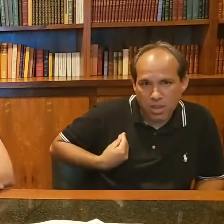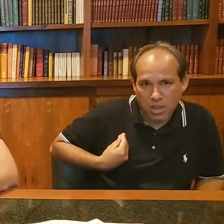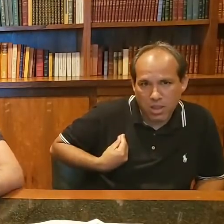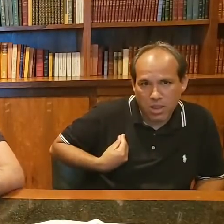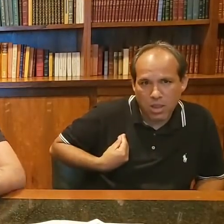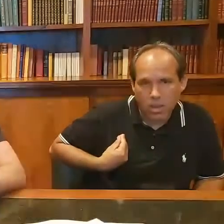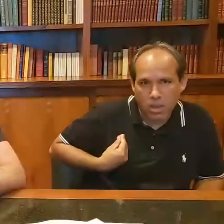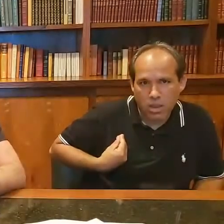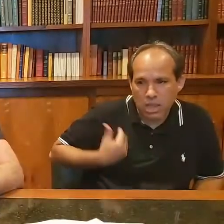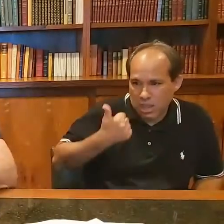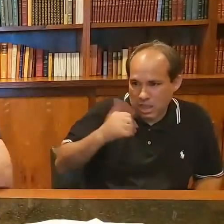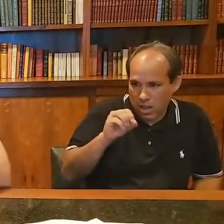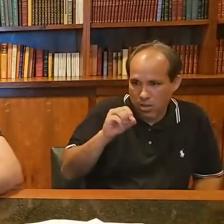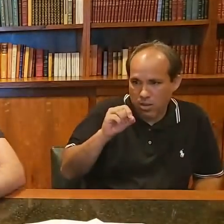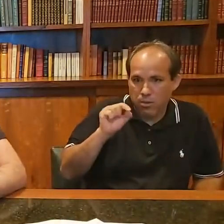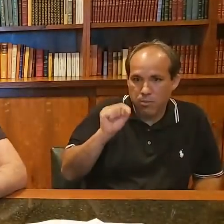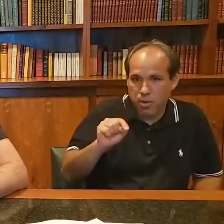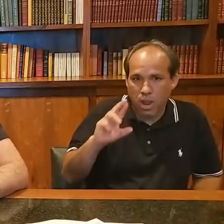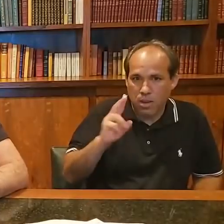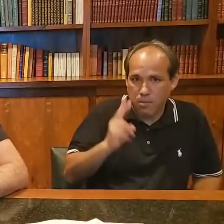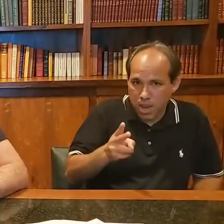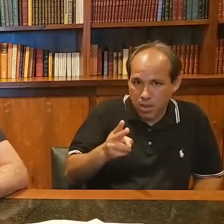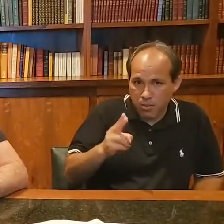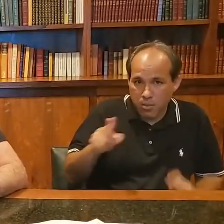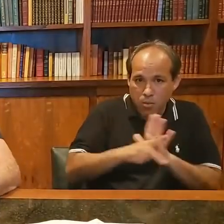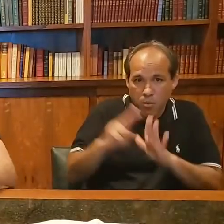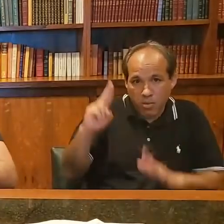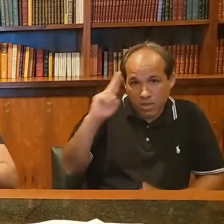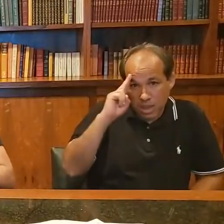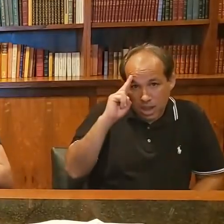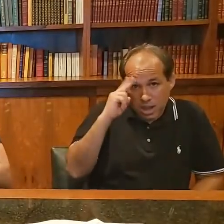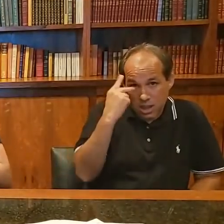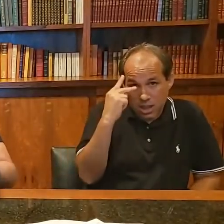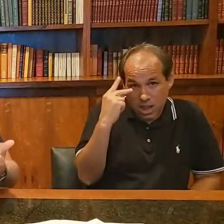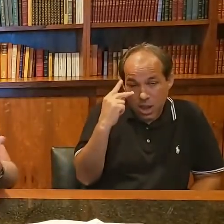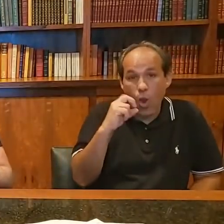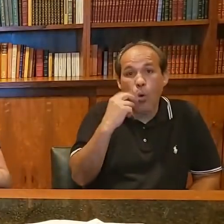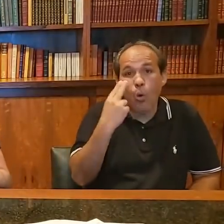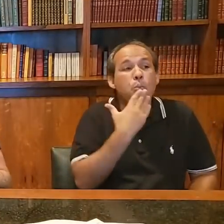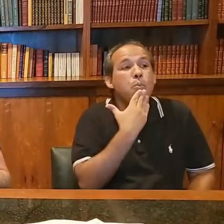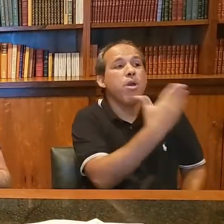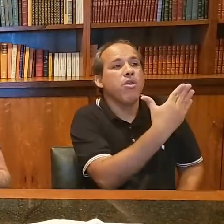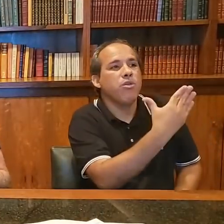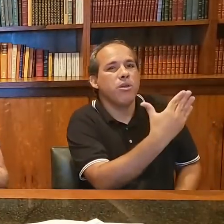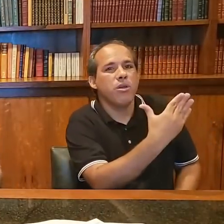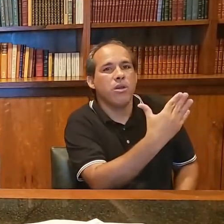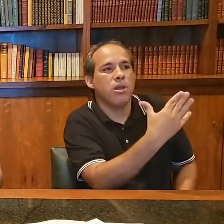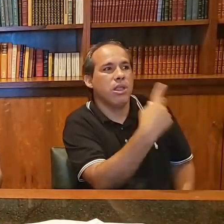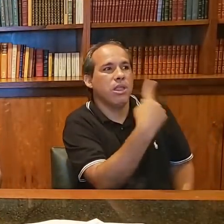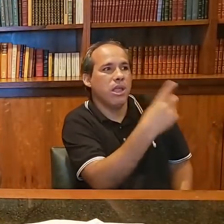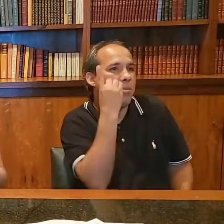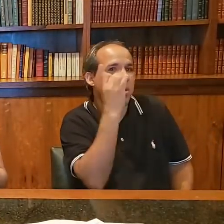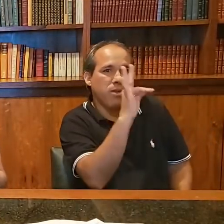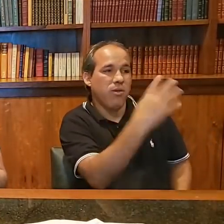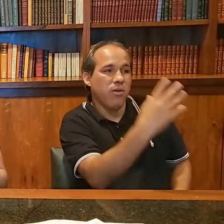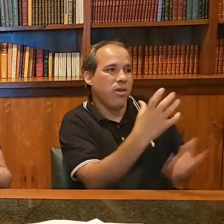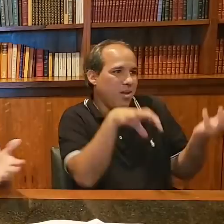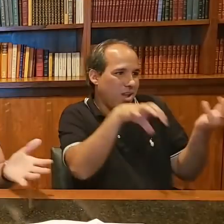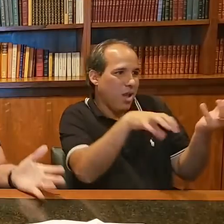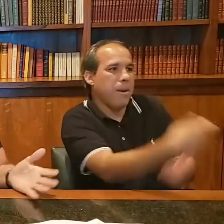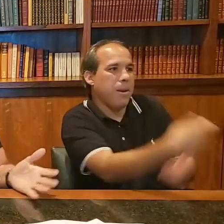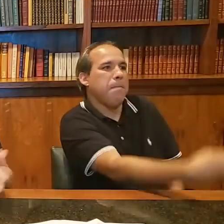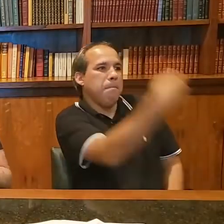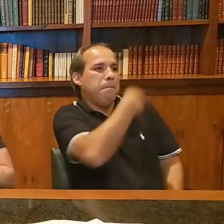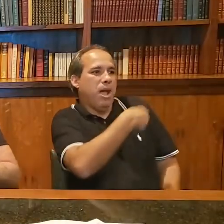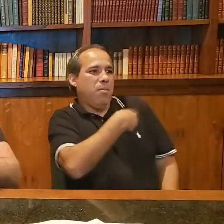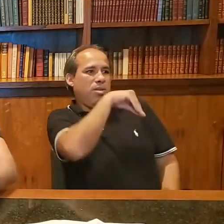bem, não estou reclamando não. Tá? Ou posso requerer a aposentadoria da Câmara, não. Então é bem claro, eu não aumentei meu salário. Nem por portaria que eu não assino, foi